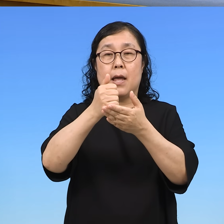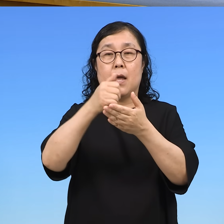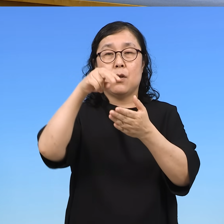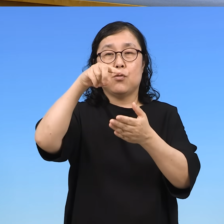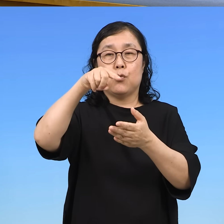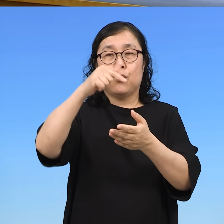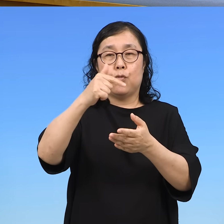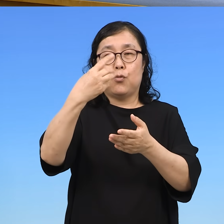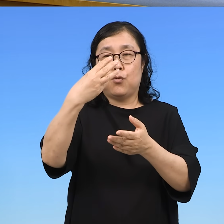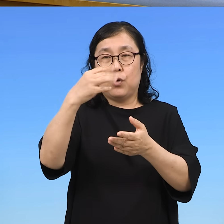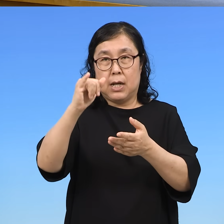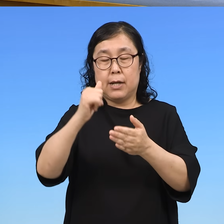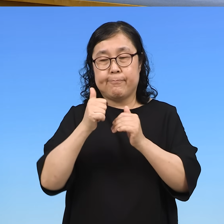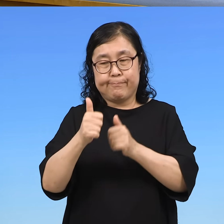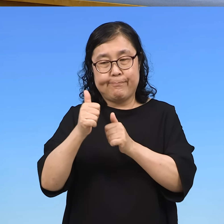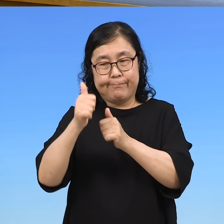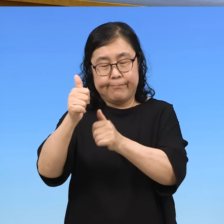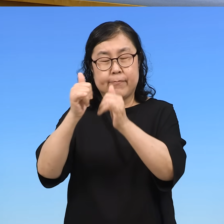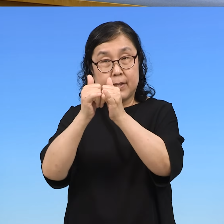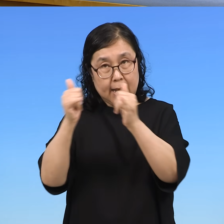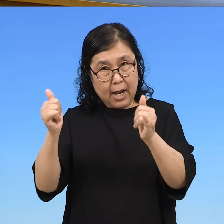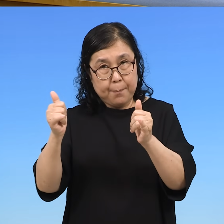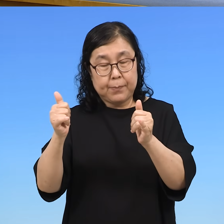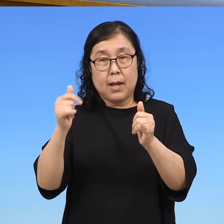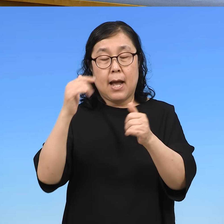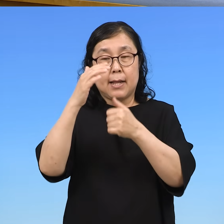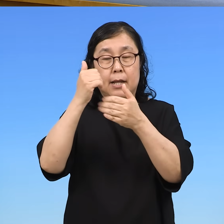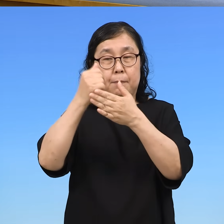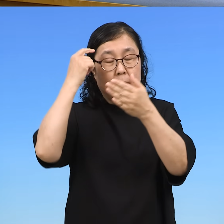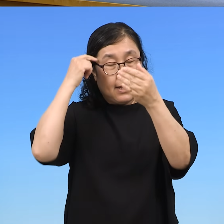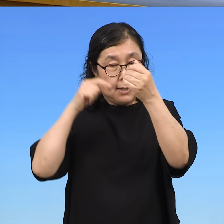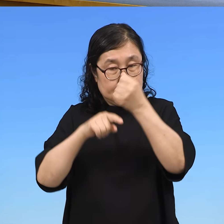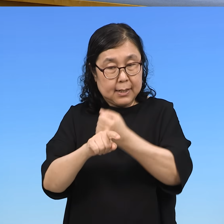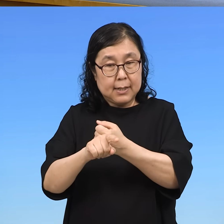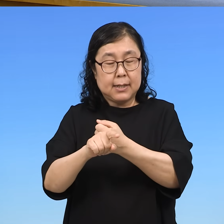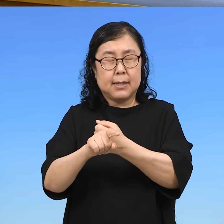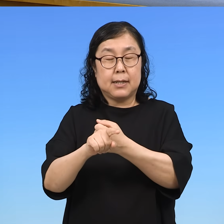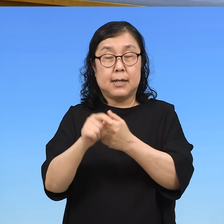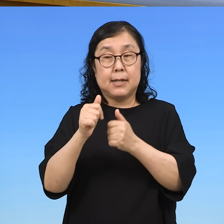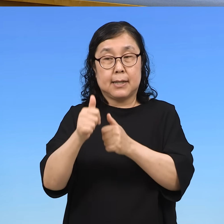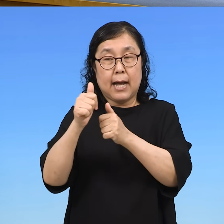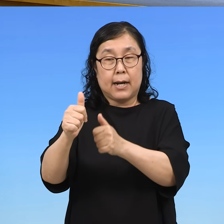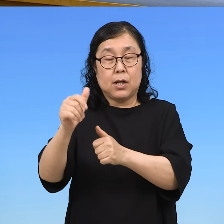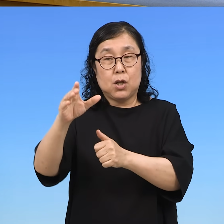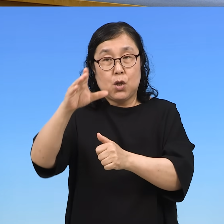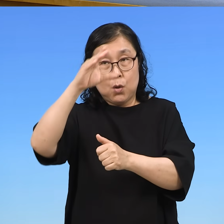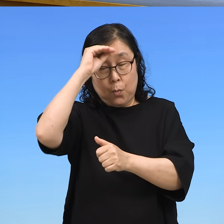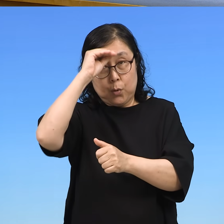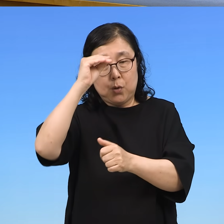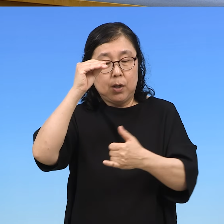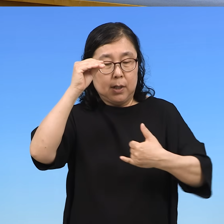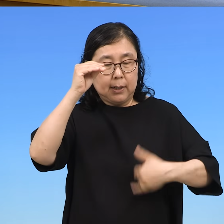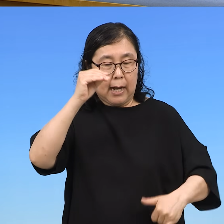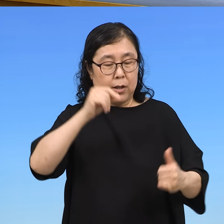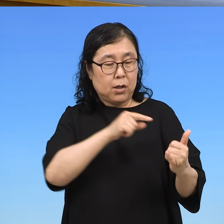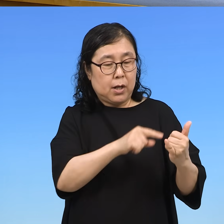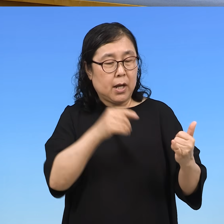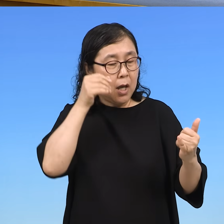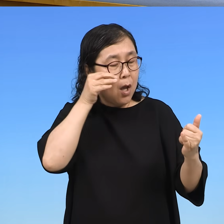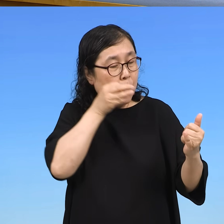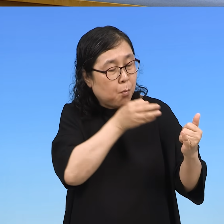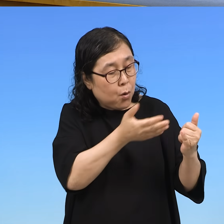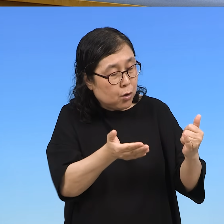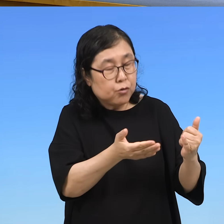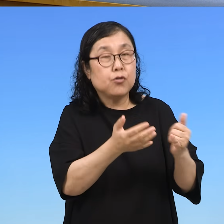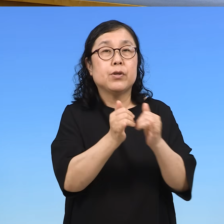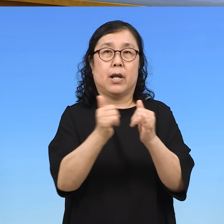순리를 따르는 사람, 또 그 하나님의 순리를 따르는 본을 자녀들에게 보여주는 사람, 이게